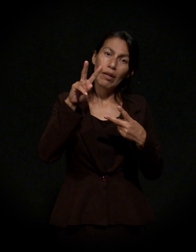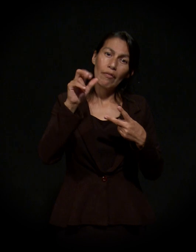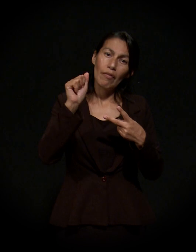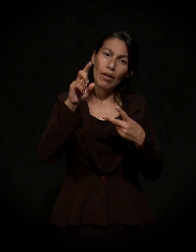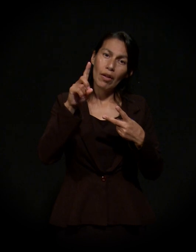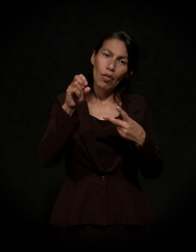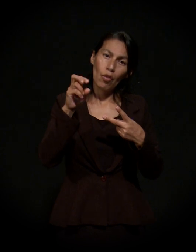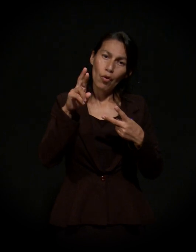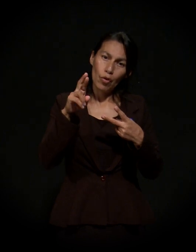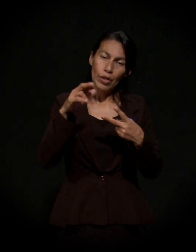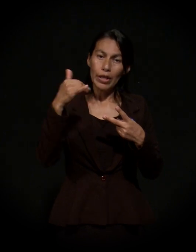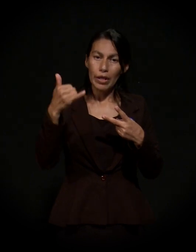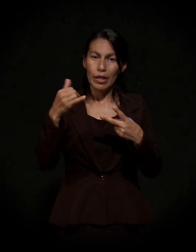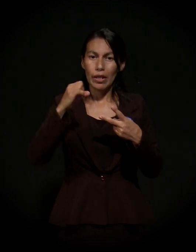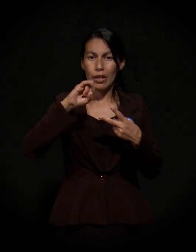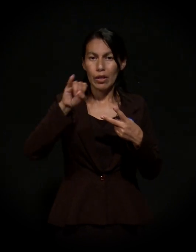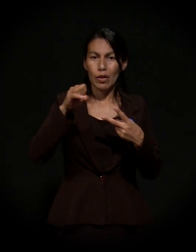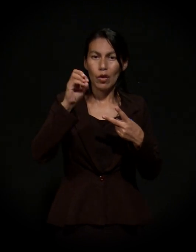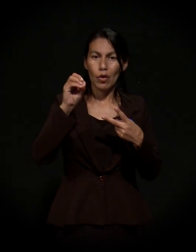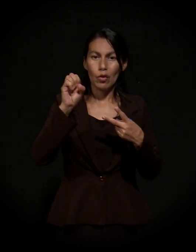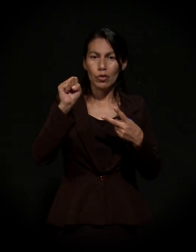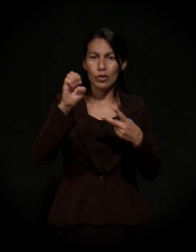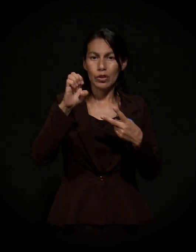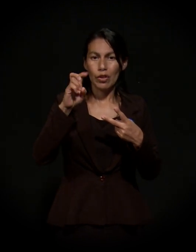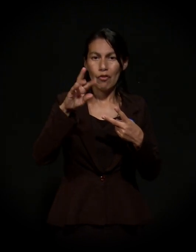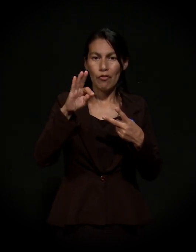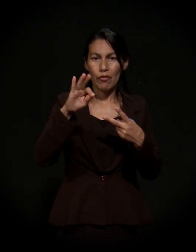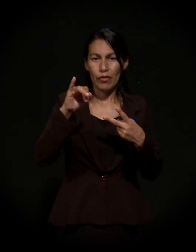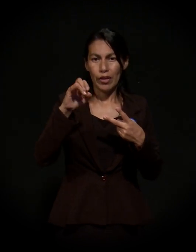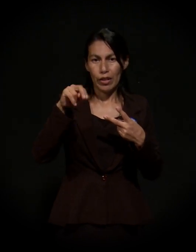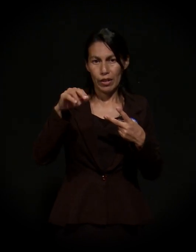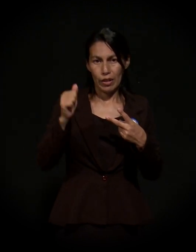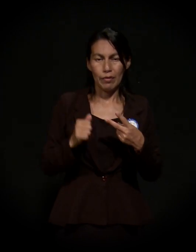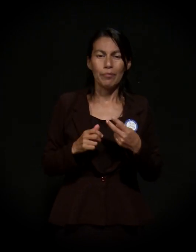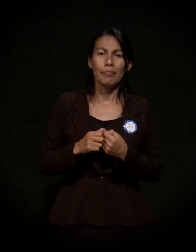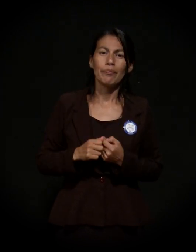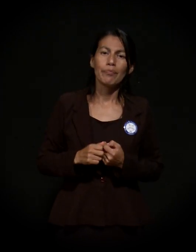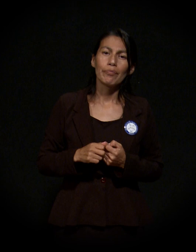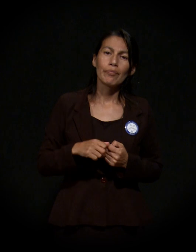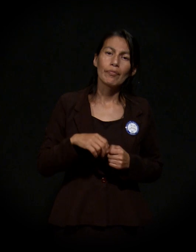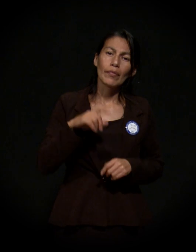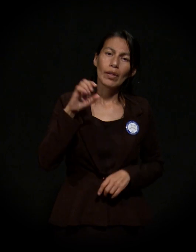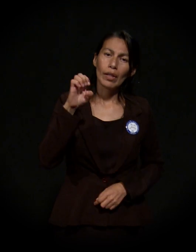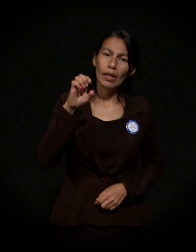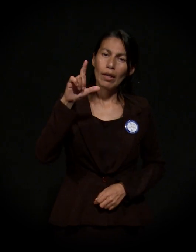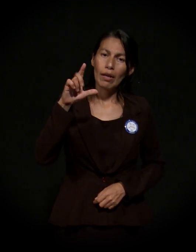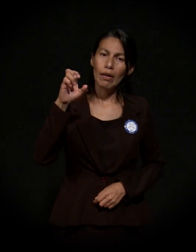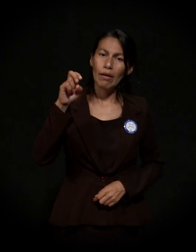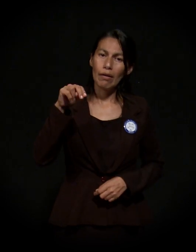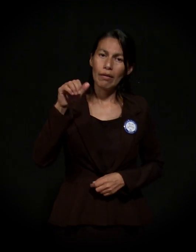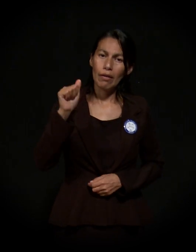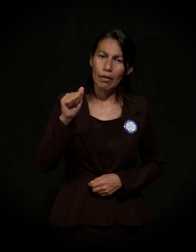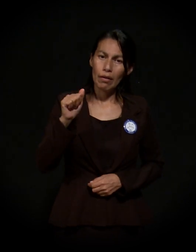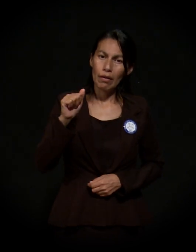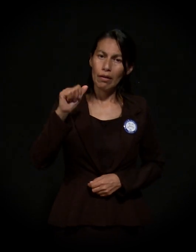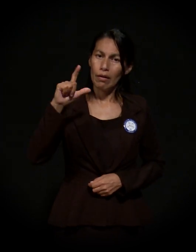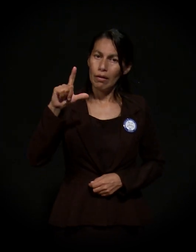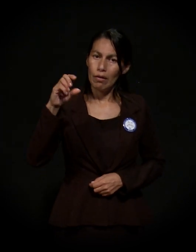Stanceli, y Josefina Aguilar Leo. Elena López pide